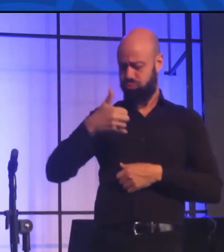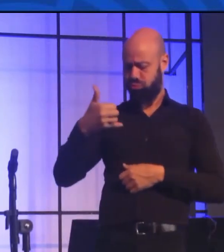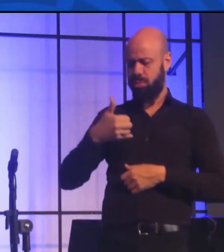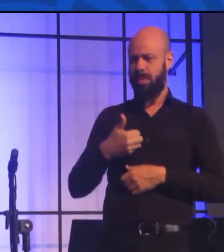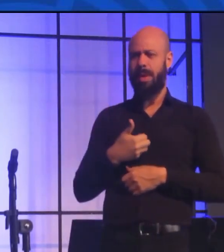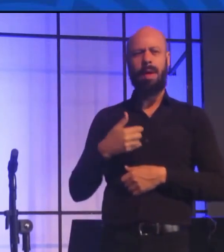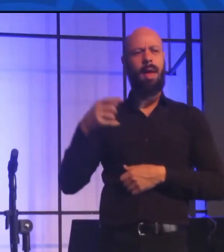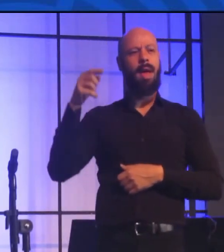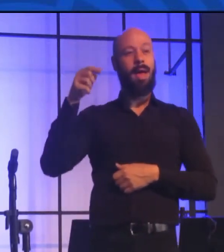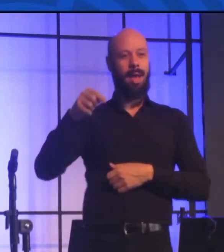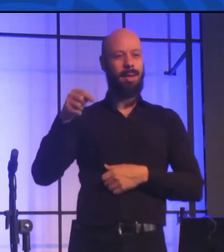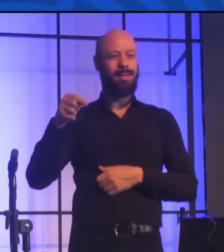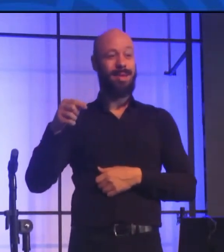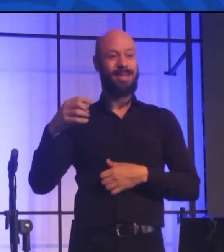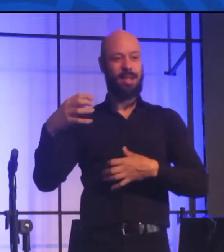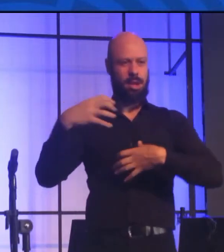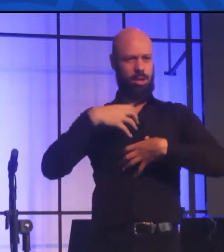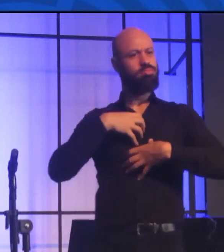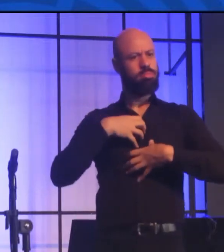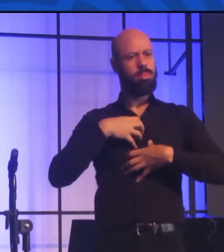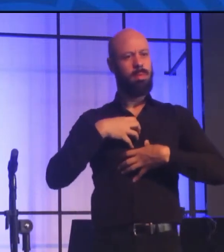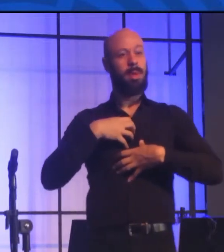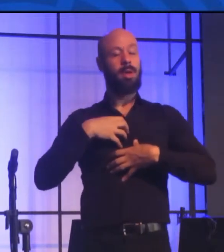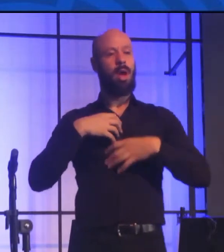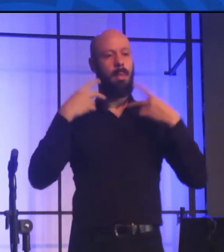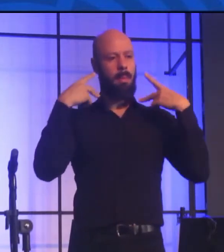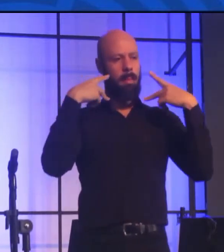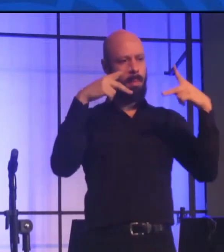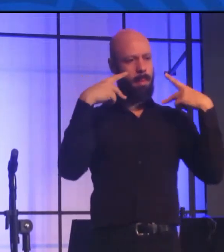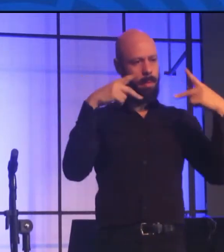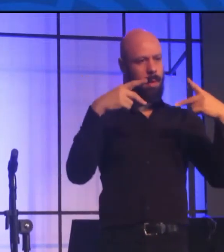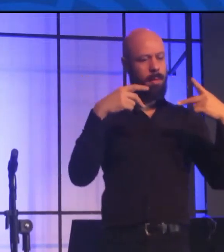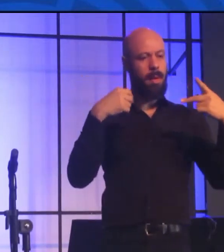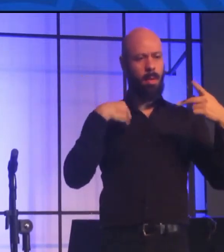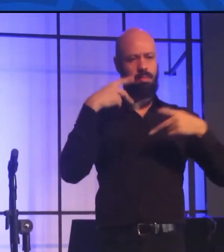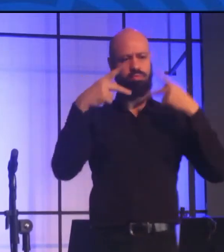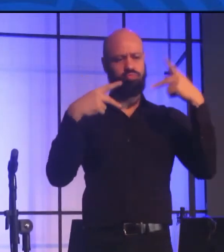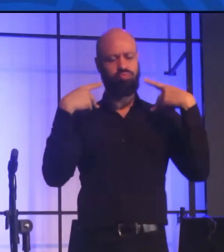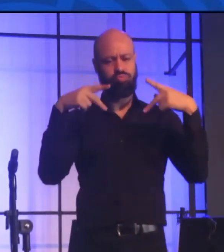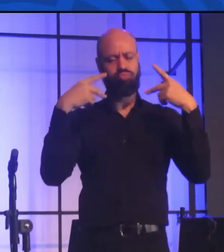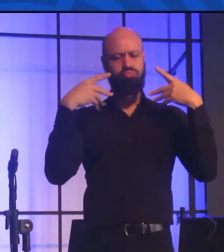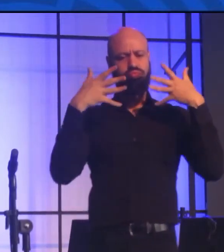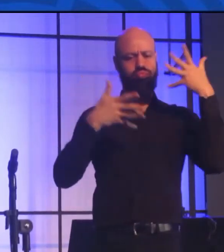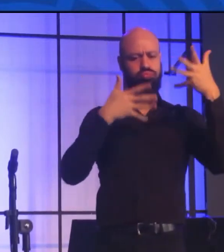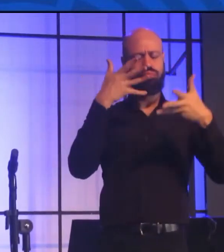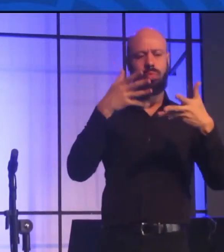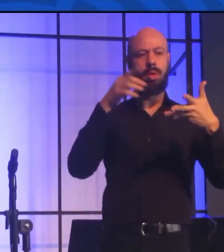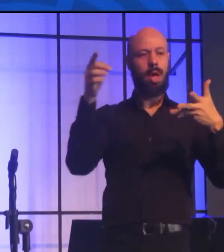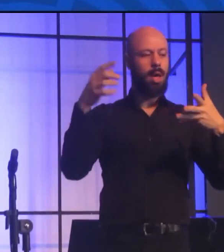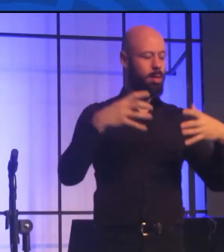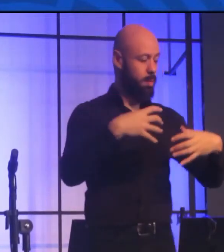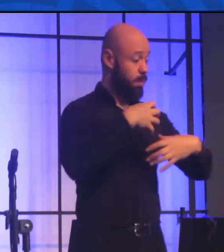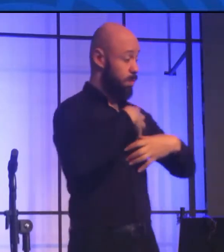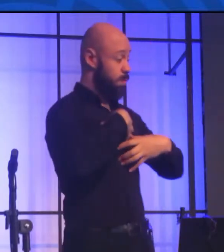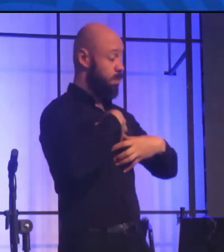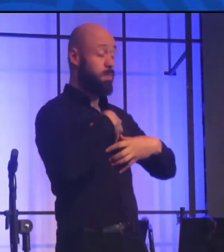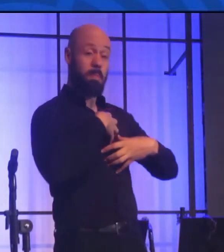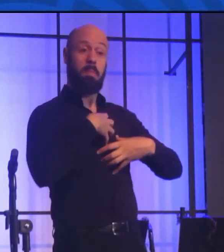são ministradas. Elas têm um encontro com a presença de Deus. E isso é tão